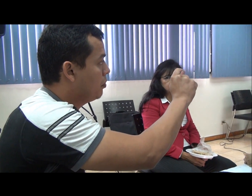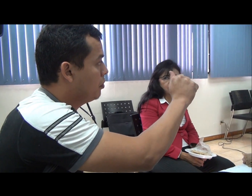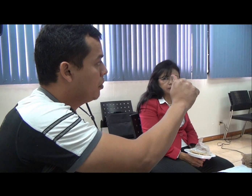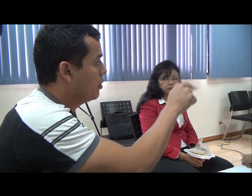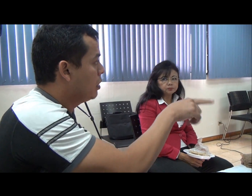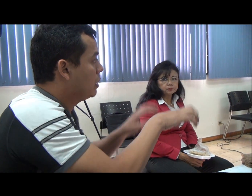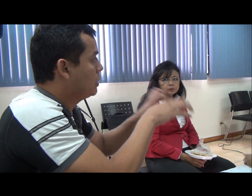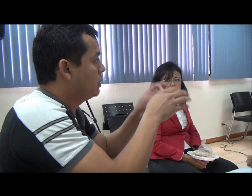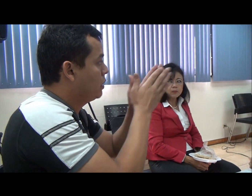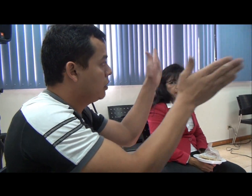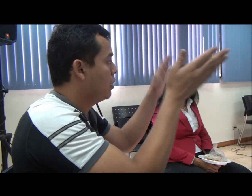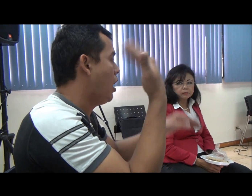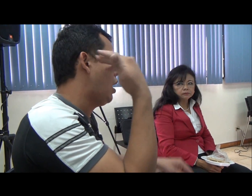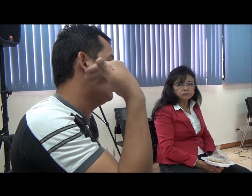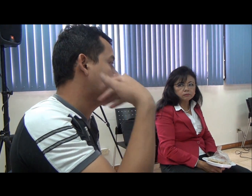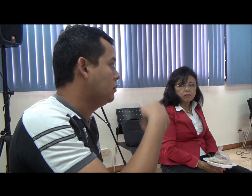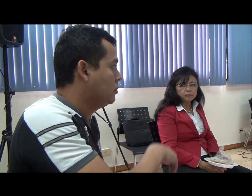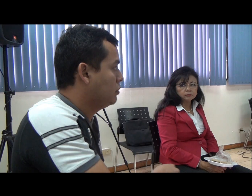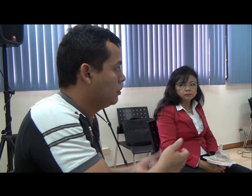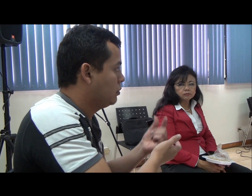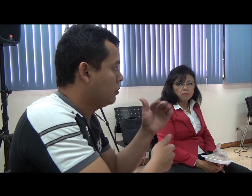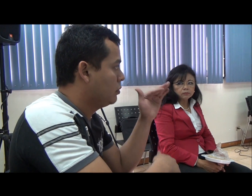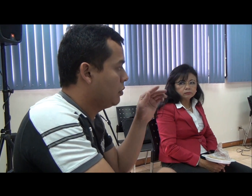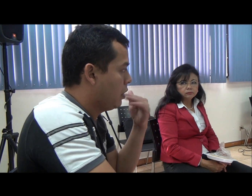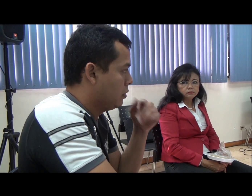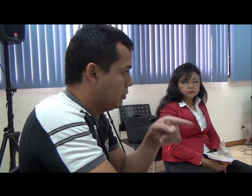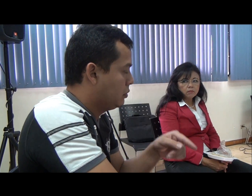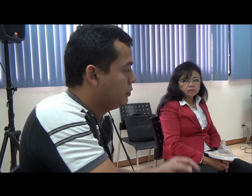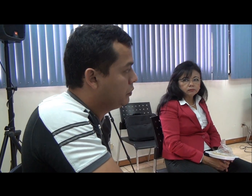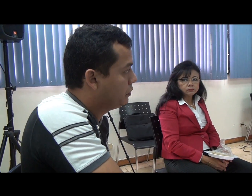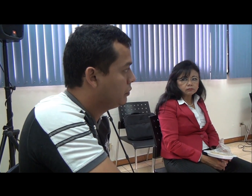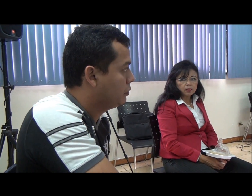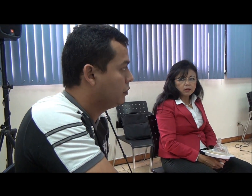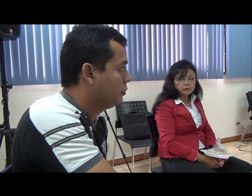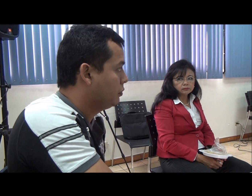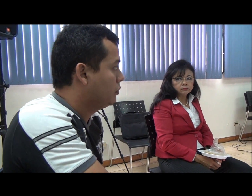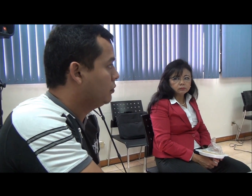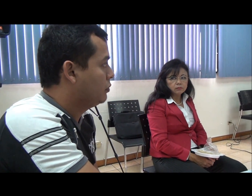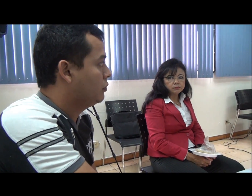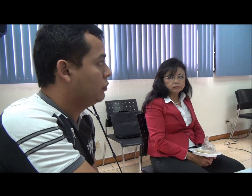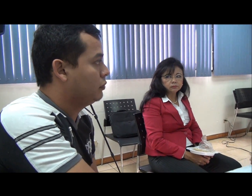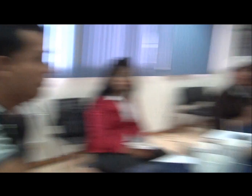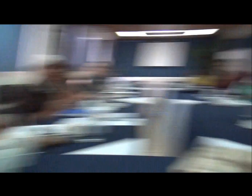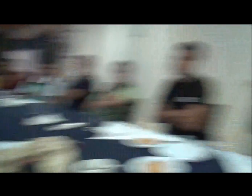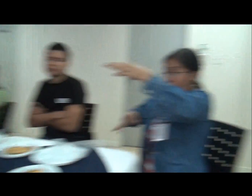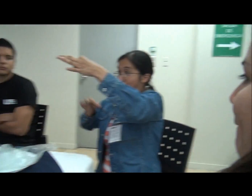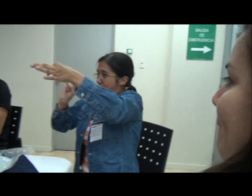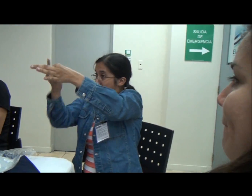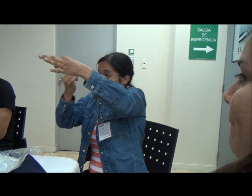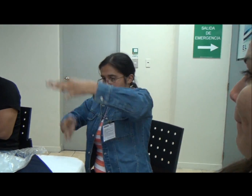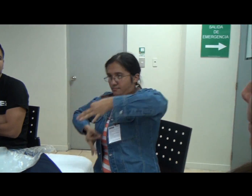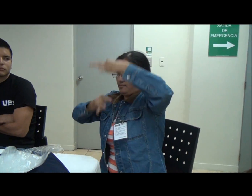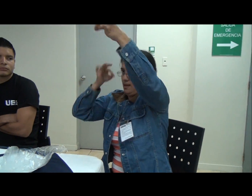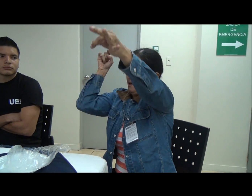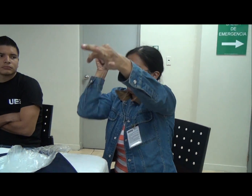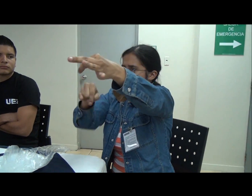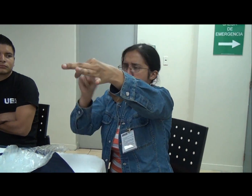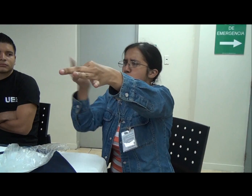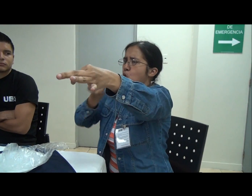Margarita se llama la persona, es la secretaria general de antes de la Universidad de El Salvador. Entonces a ella se le daba la